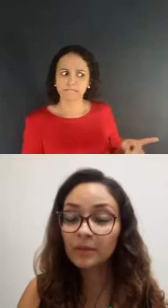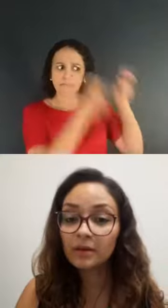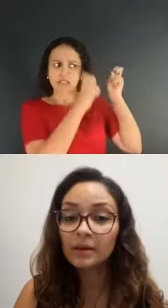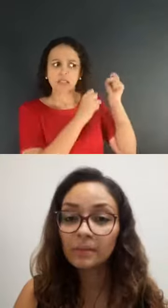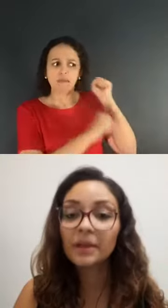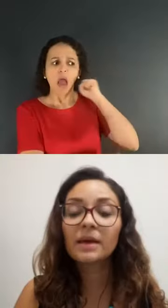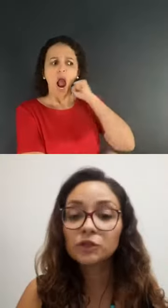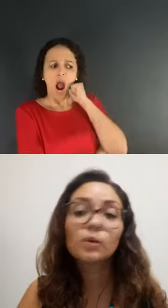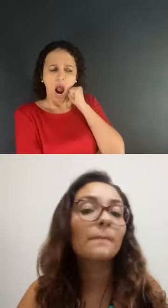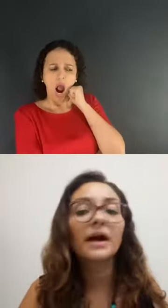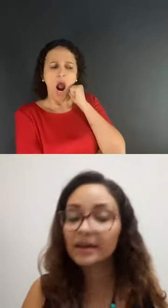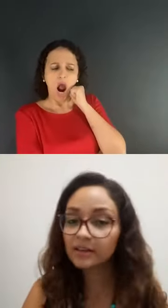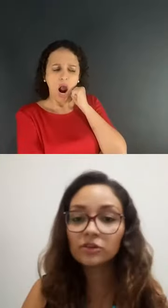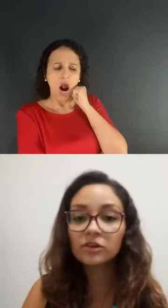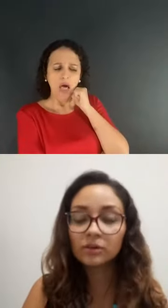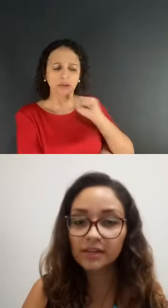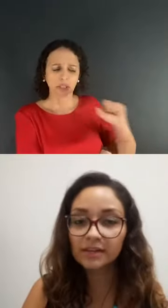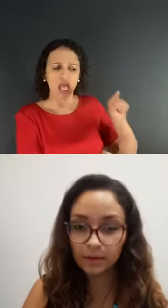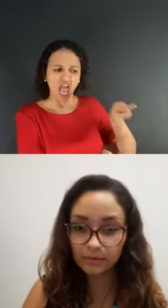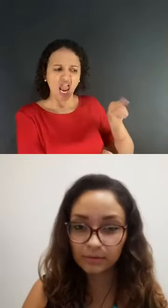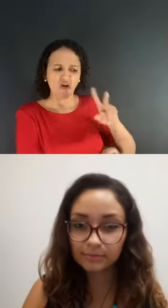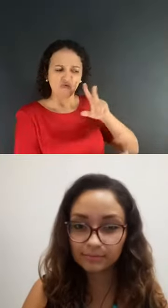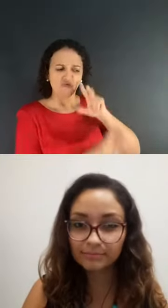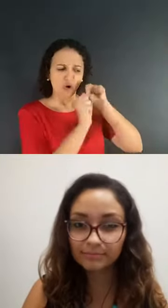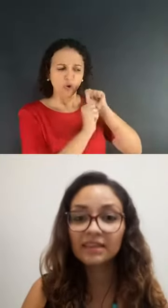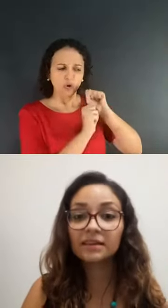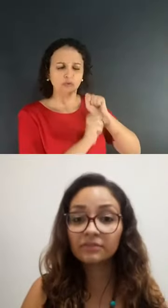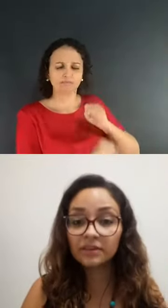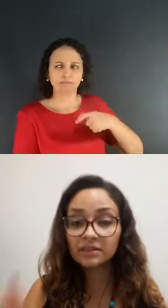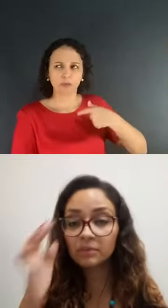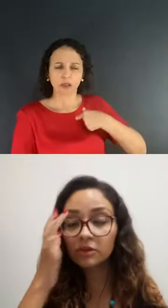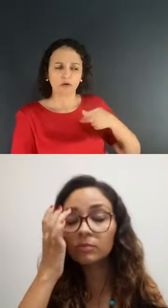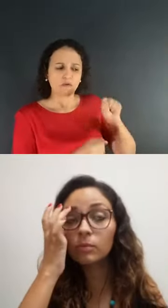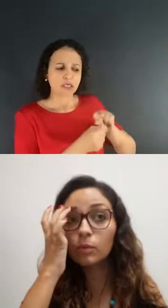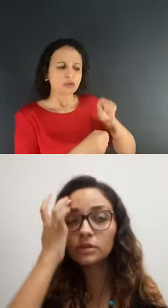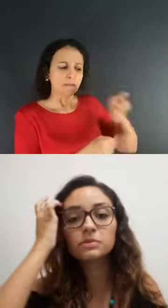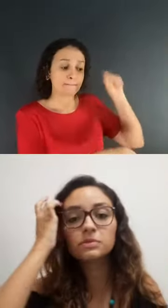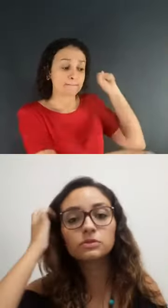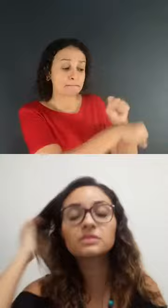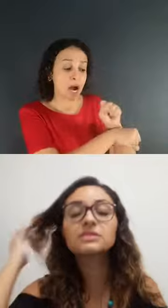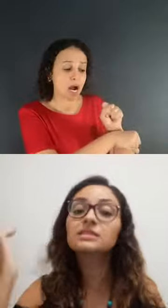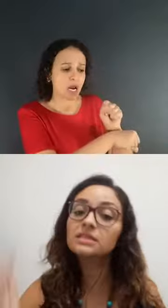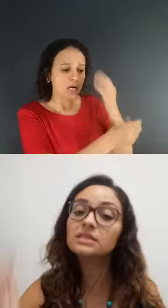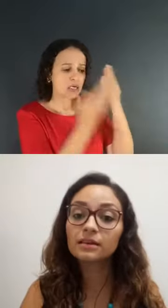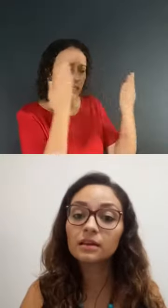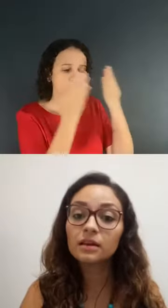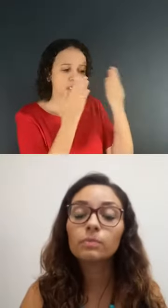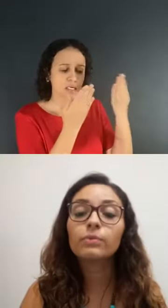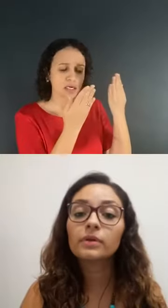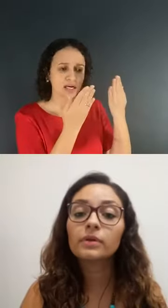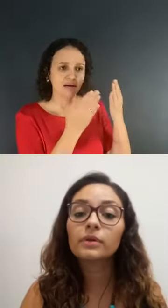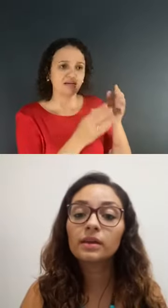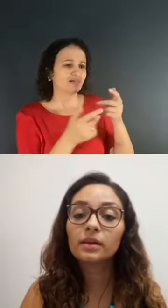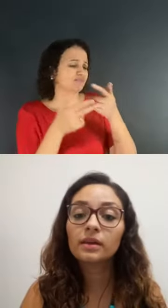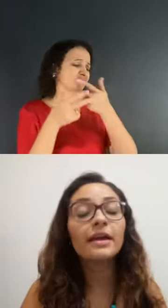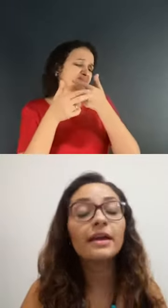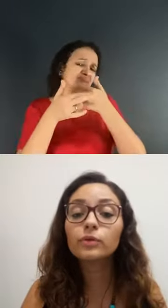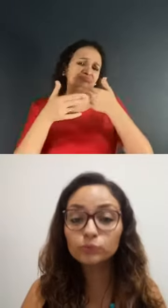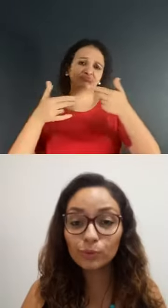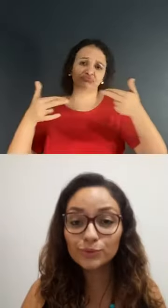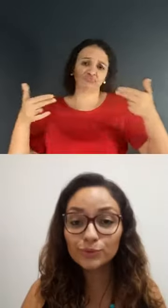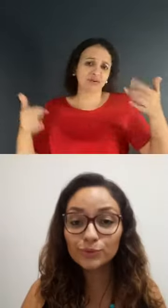possível para que a pessoa pare de ir no tratamento. Infelizmente, muitas pessoas desistem porque